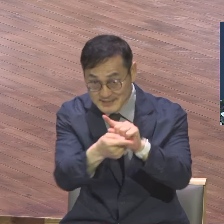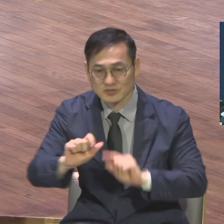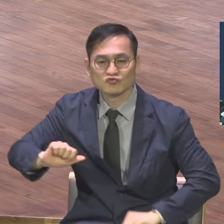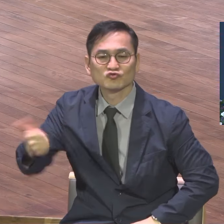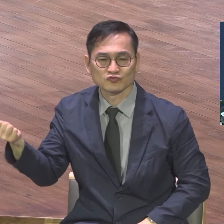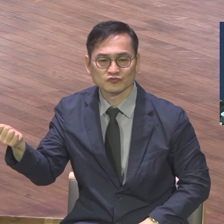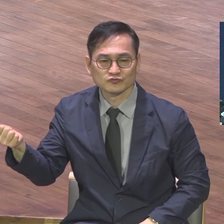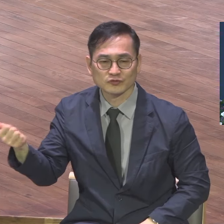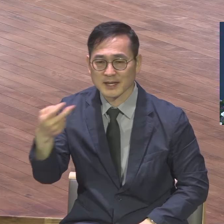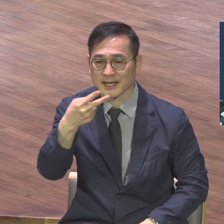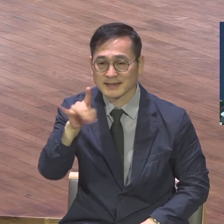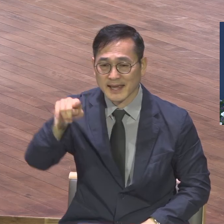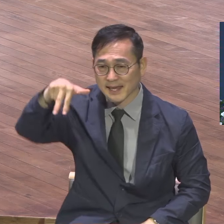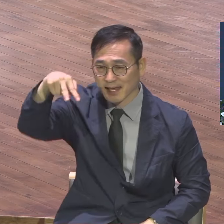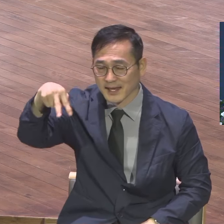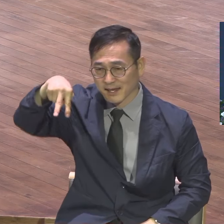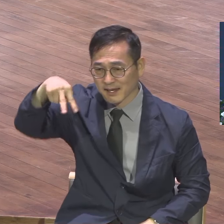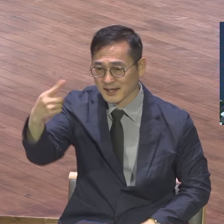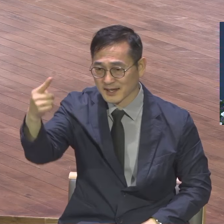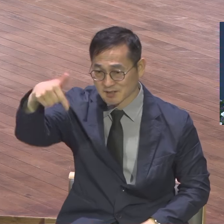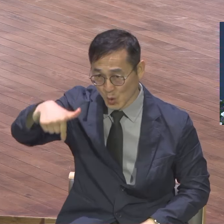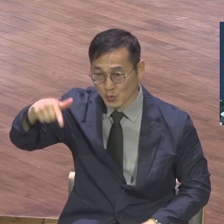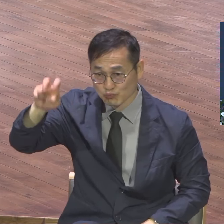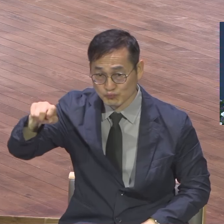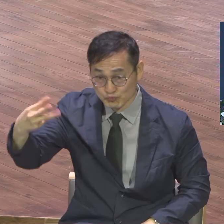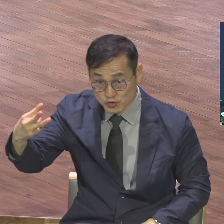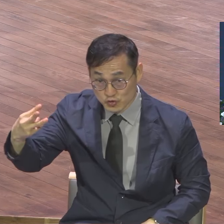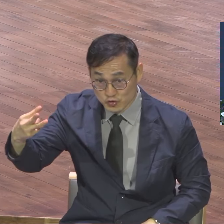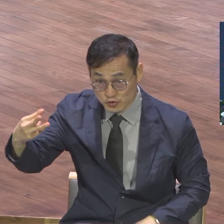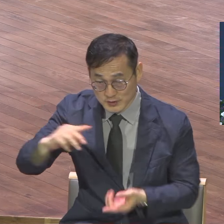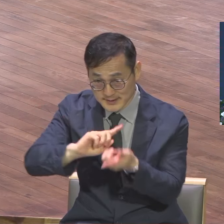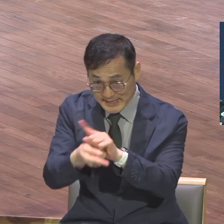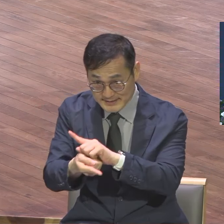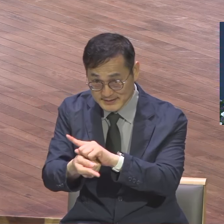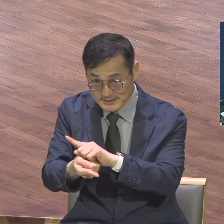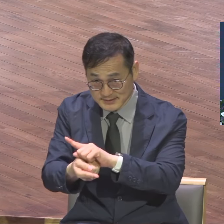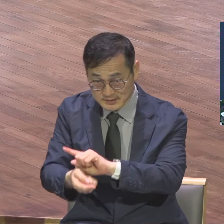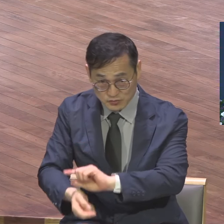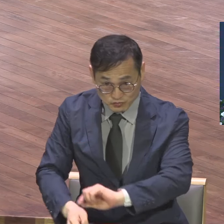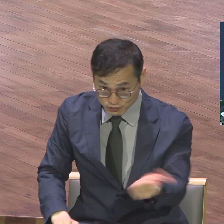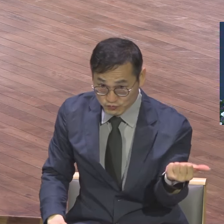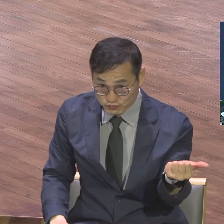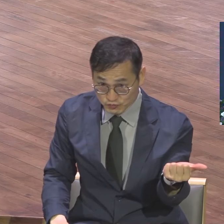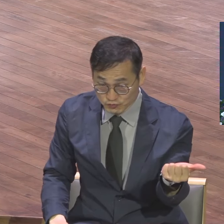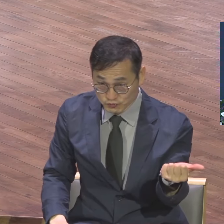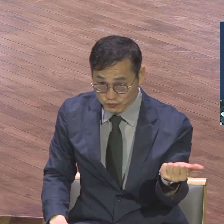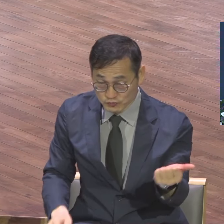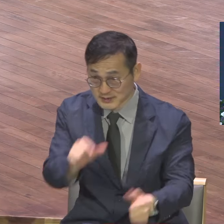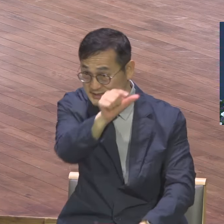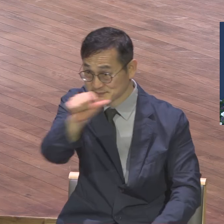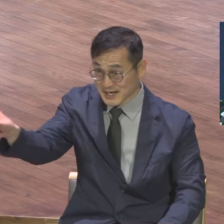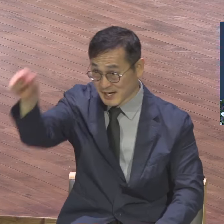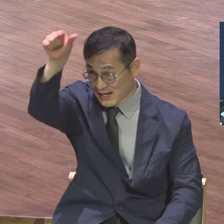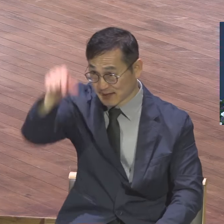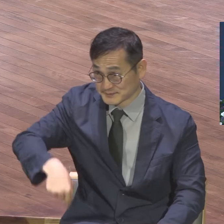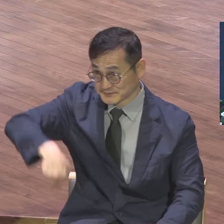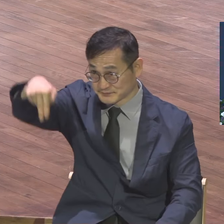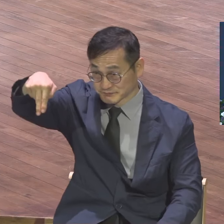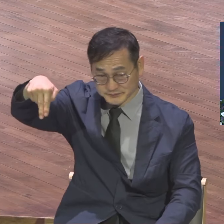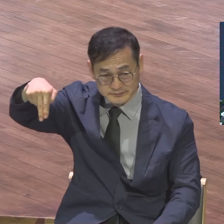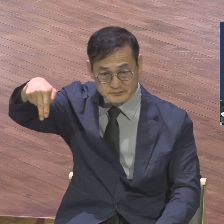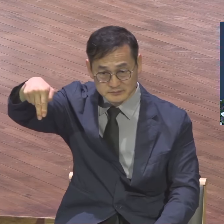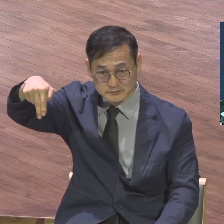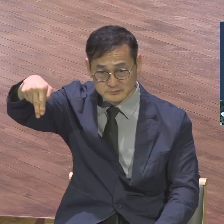대속물이란 말은 쉽게 말하면요 희생제물입니다. 희생제물. 십자가 희생제물이